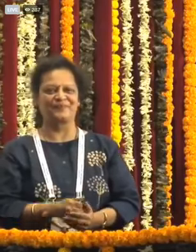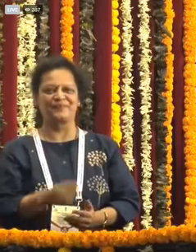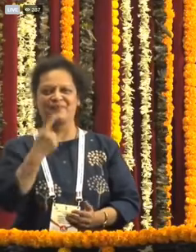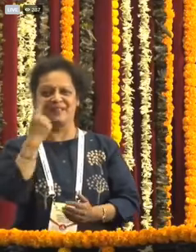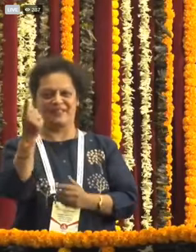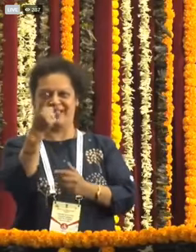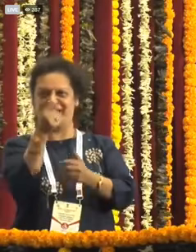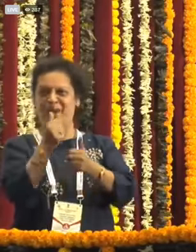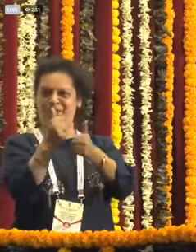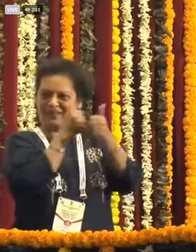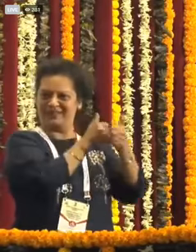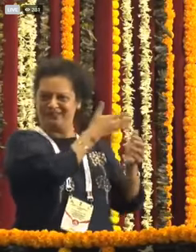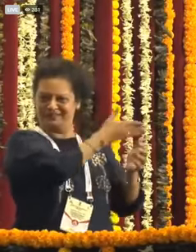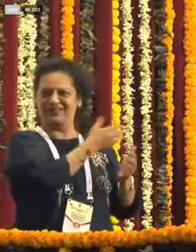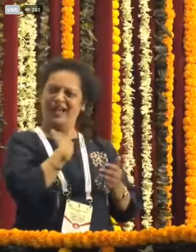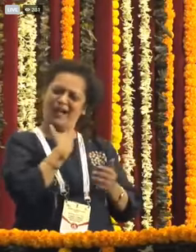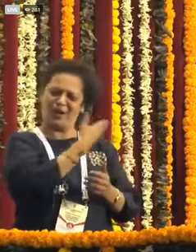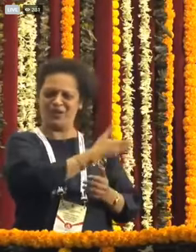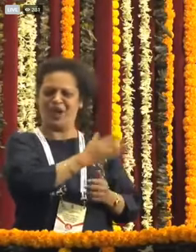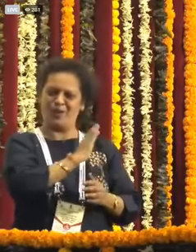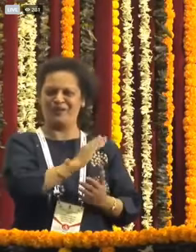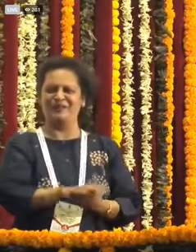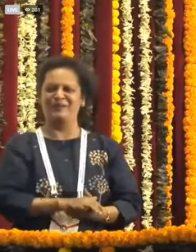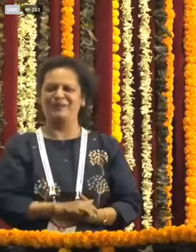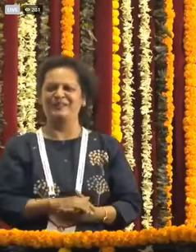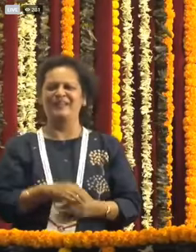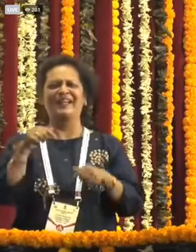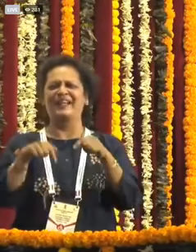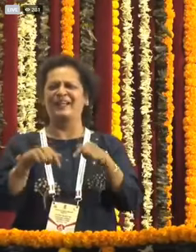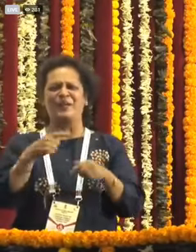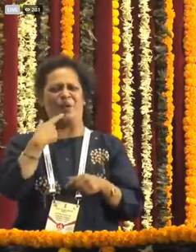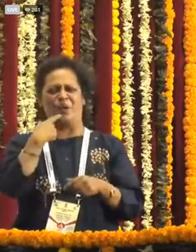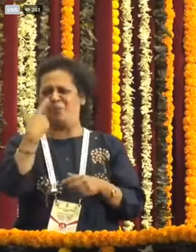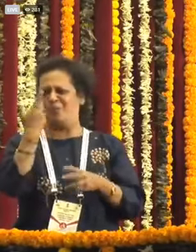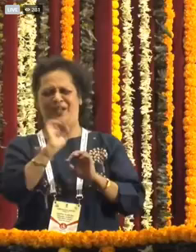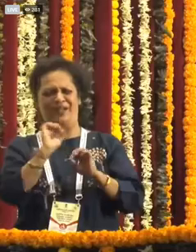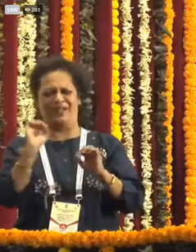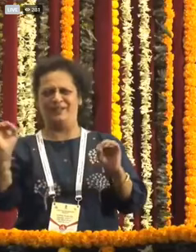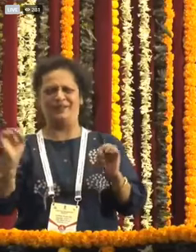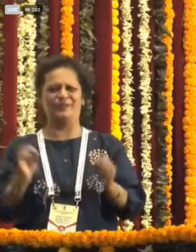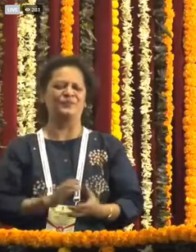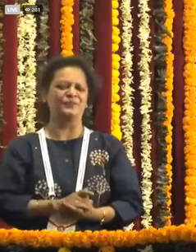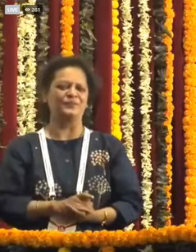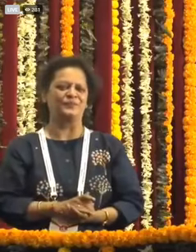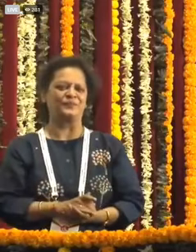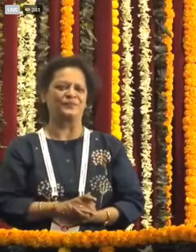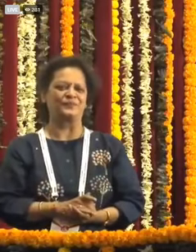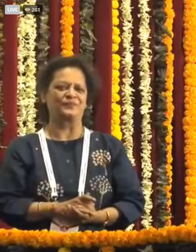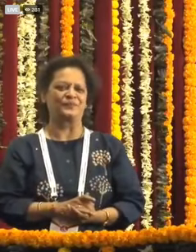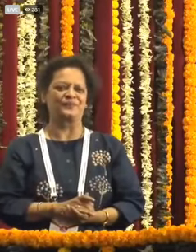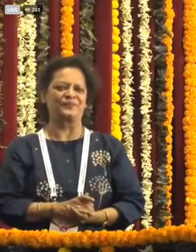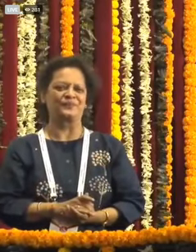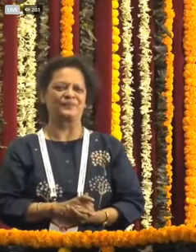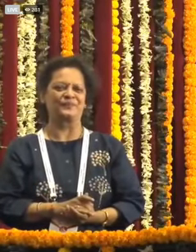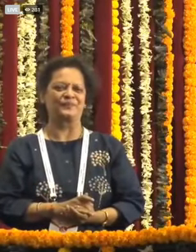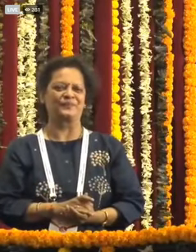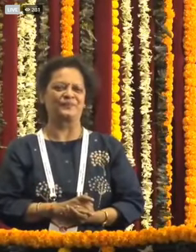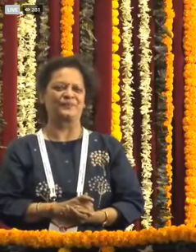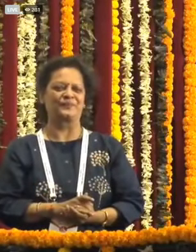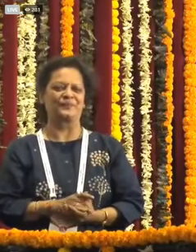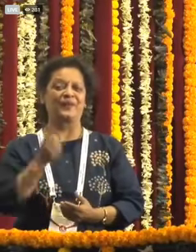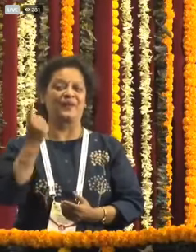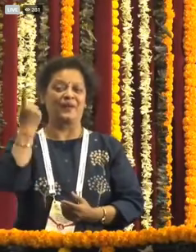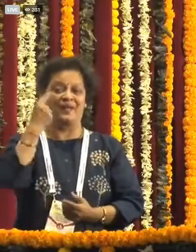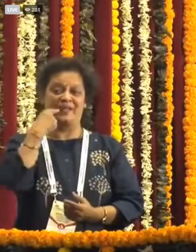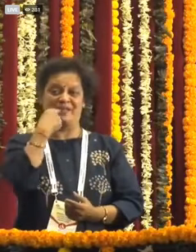मी काय या ठिकाणी बाकी राजकीय भाष्य करू इच्छित नाही परंतु मगाशी काल मी